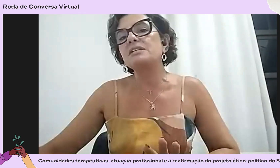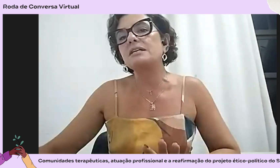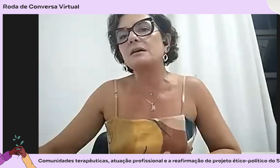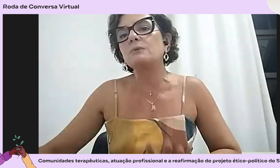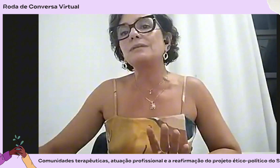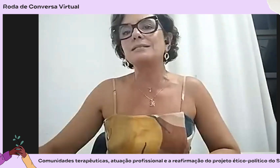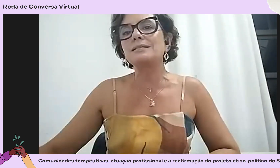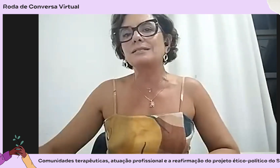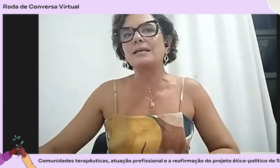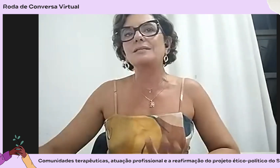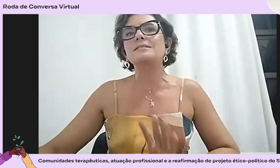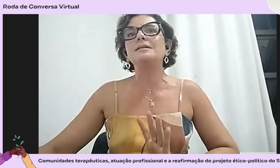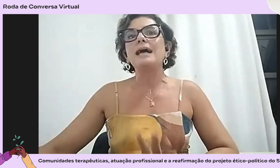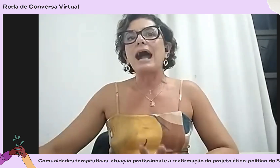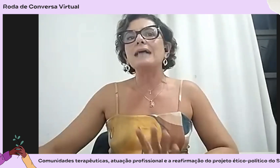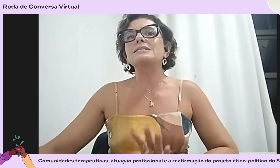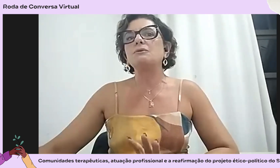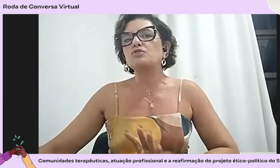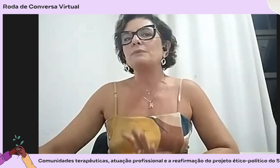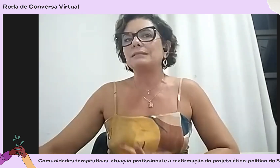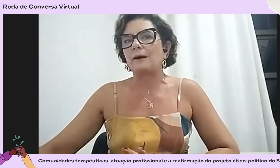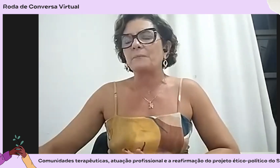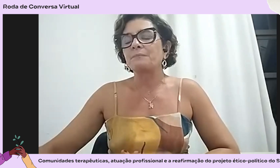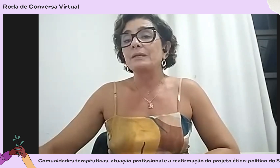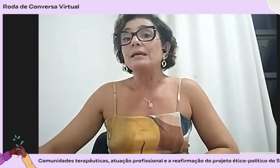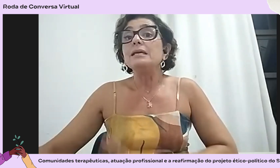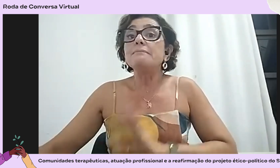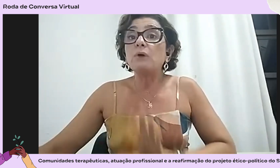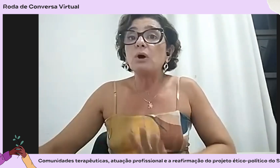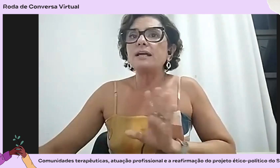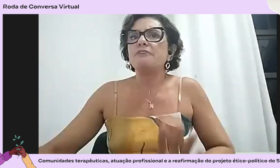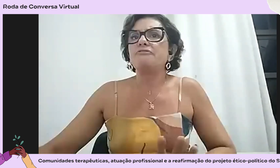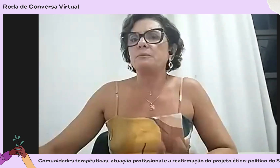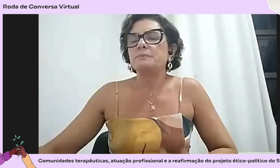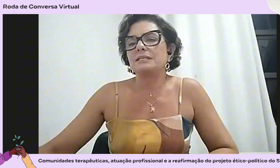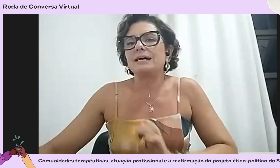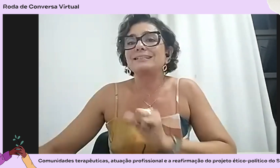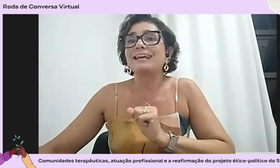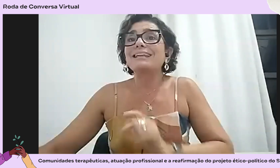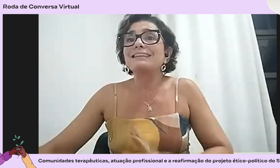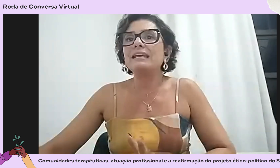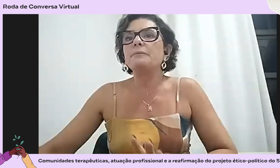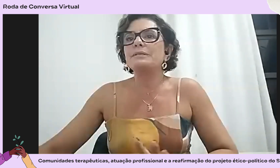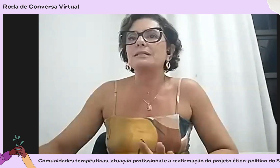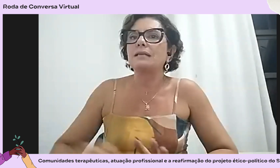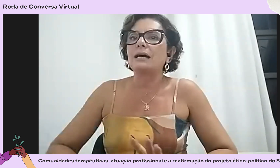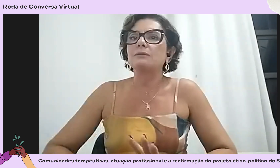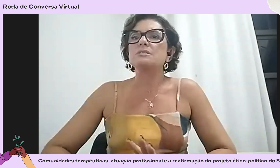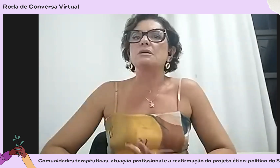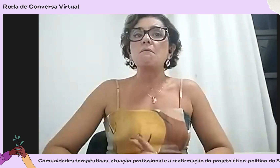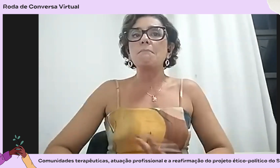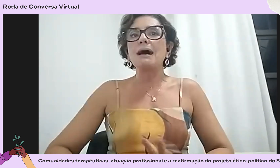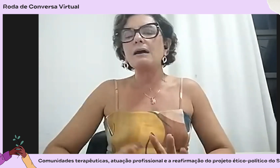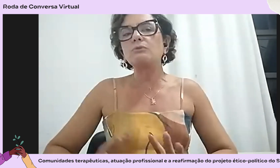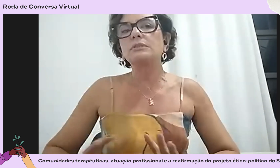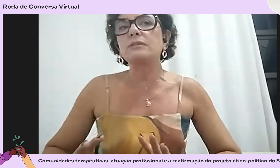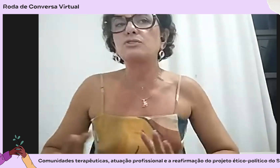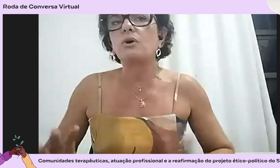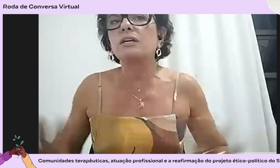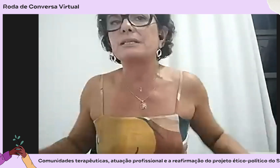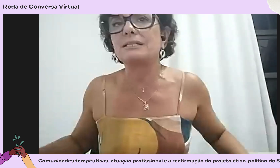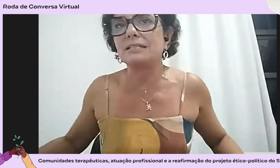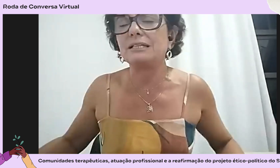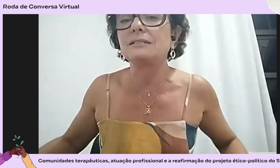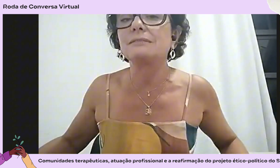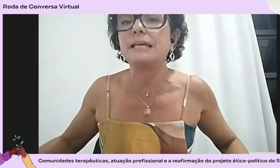de privatização da assistência à saúde mental. Embora a reforma psiquiátrica ela tenha representado assim, um marco